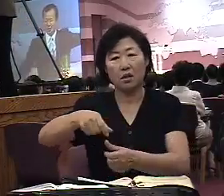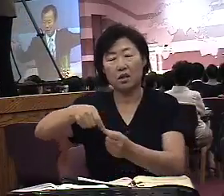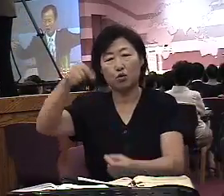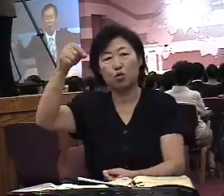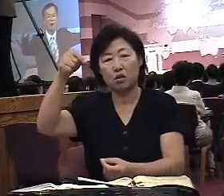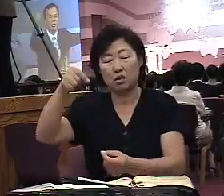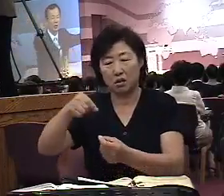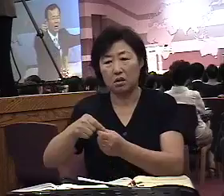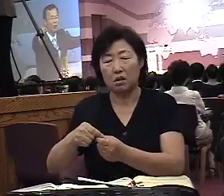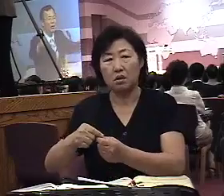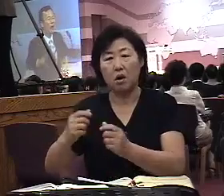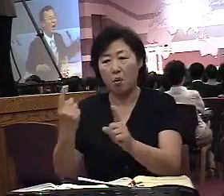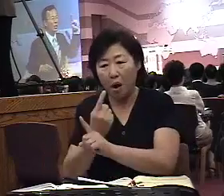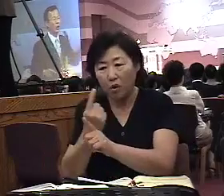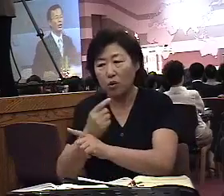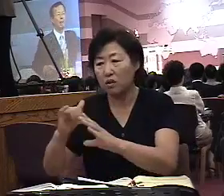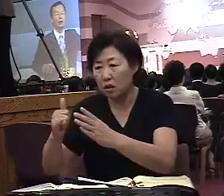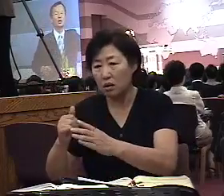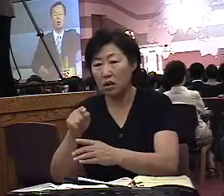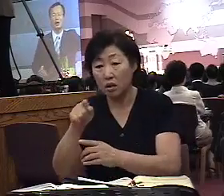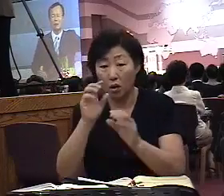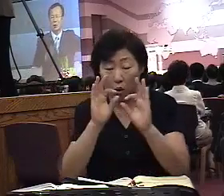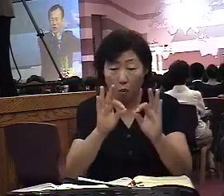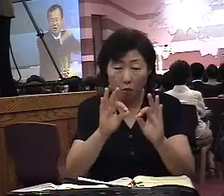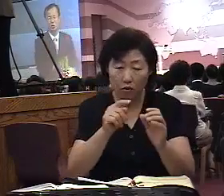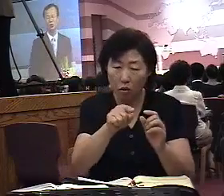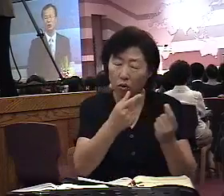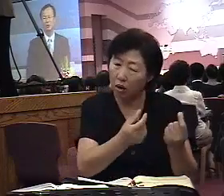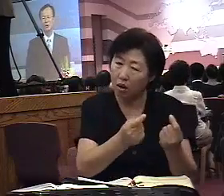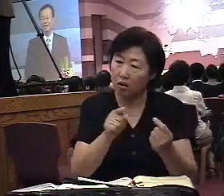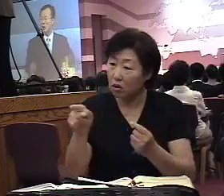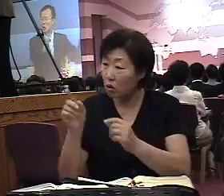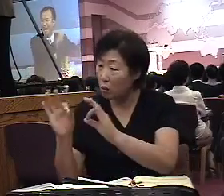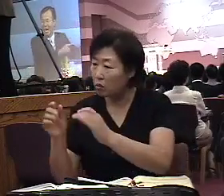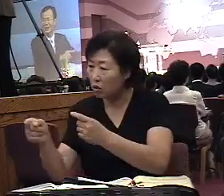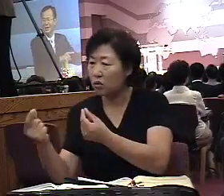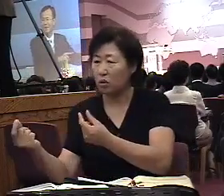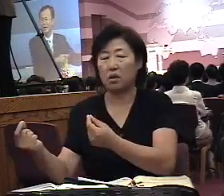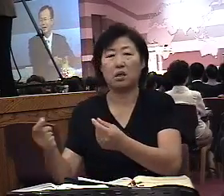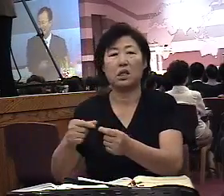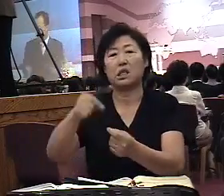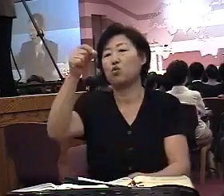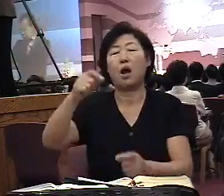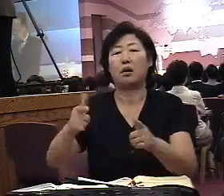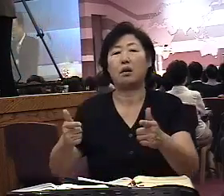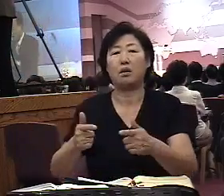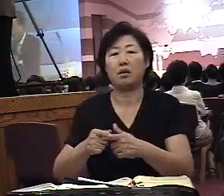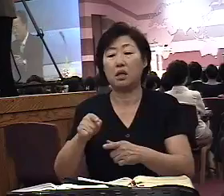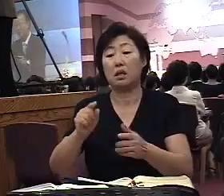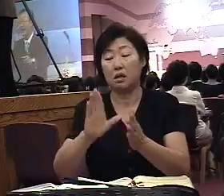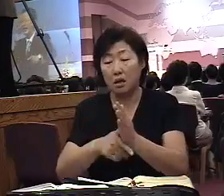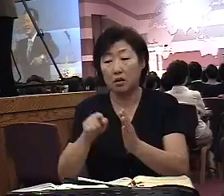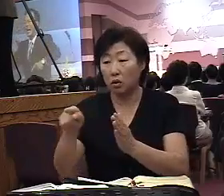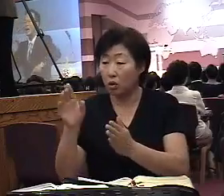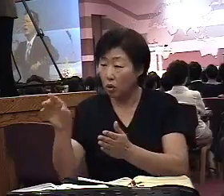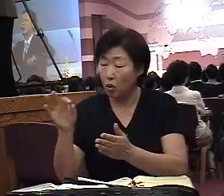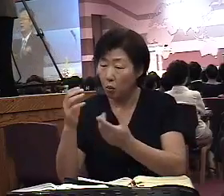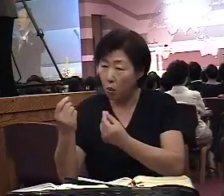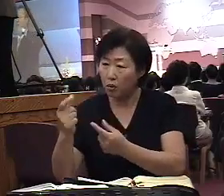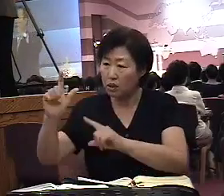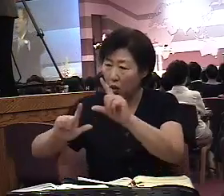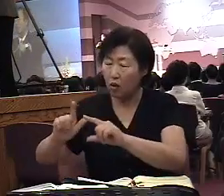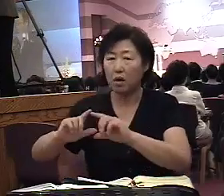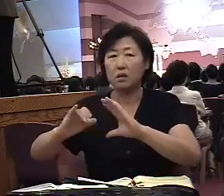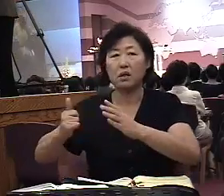기준, 이렇게 보면 이렇게 보이고 저렇게 보면 저렇게 보이는 기준이 아니라, 이때는 이렇게 보이지만